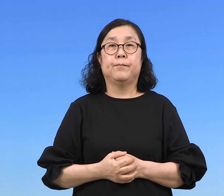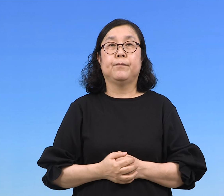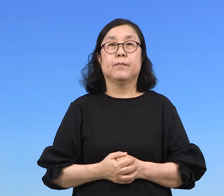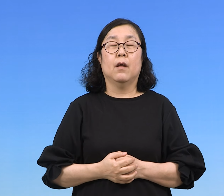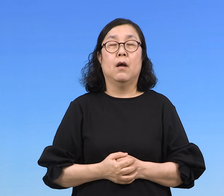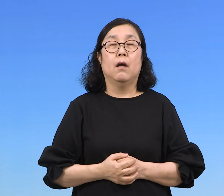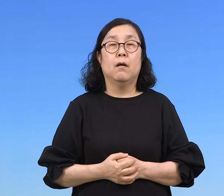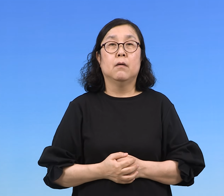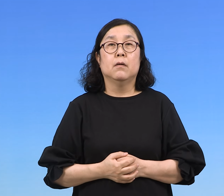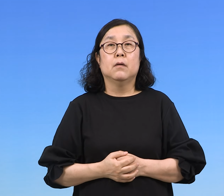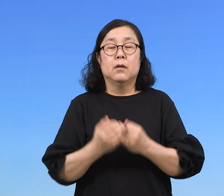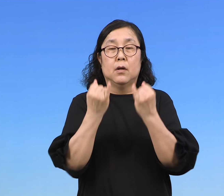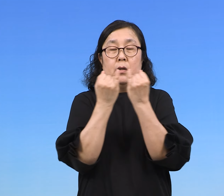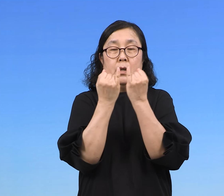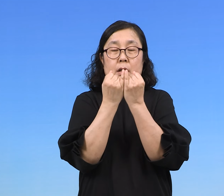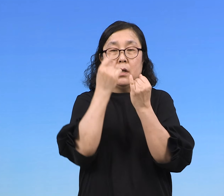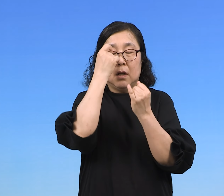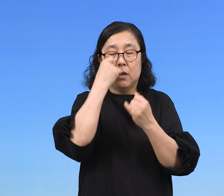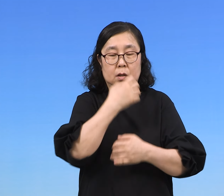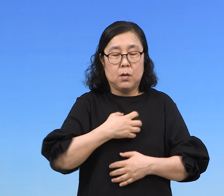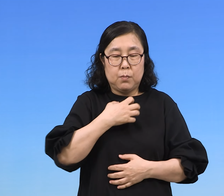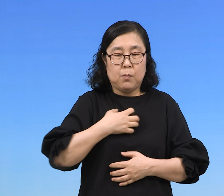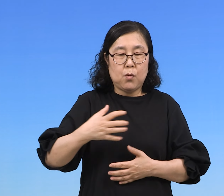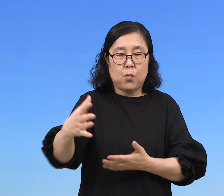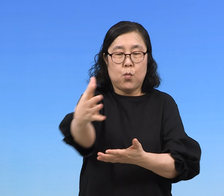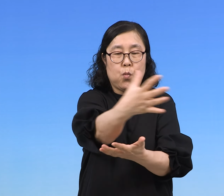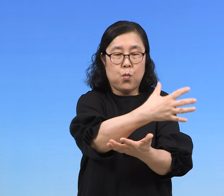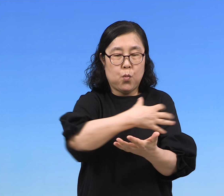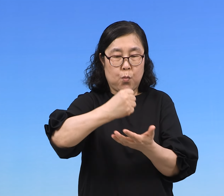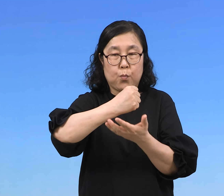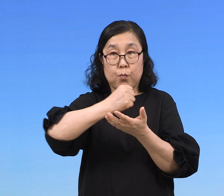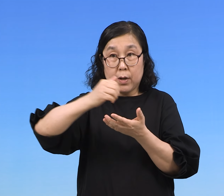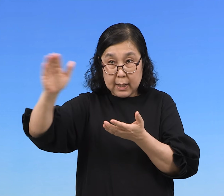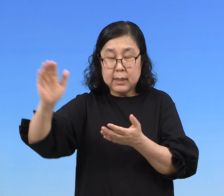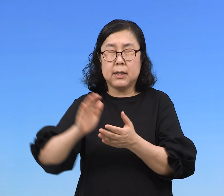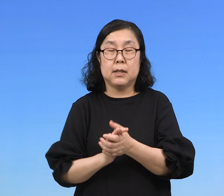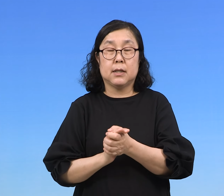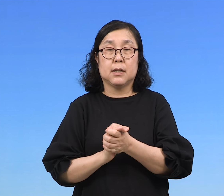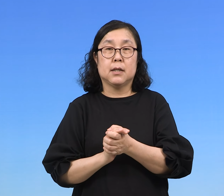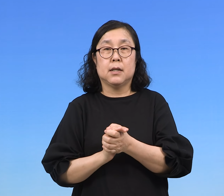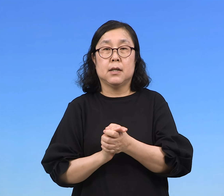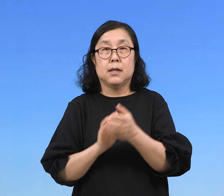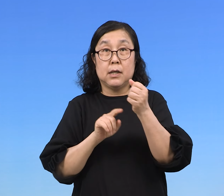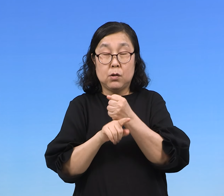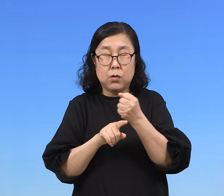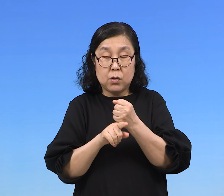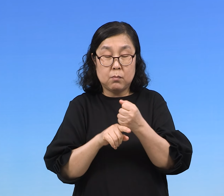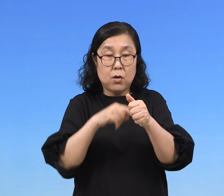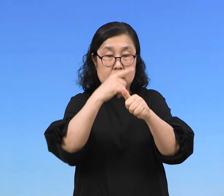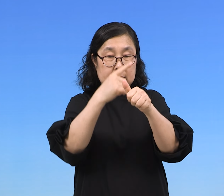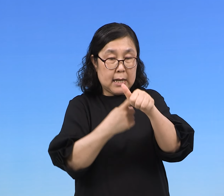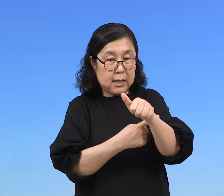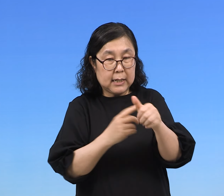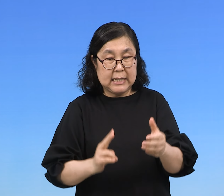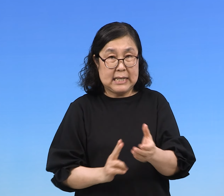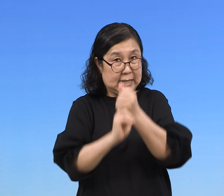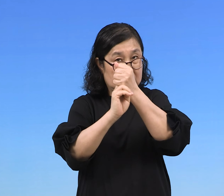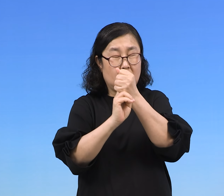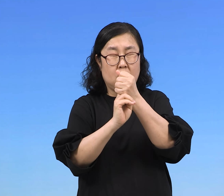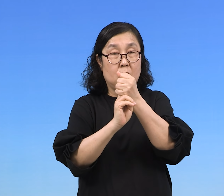여러분, 이 여인들의 슬픔을 거두어 가시게 된 거는 어떤 초자연적인 역사,